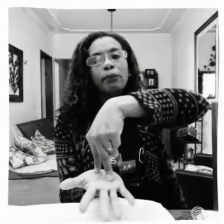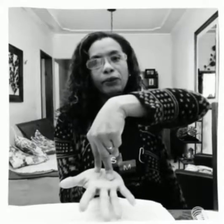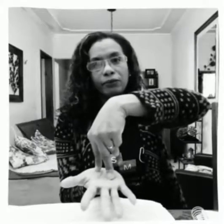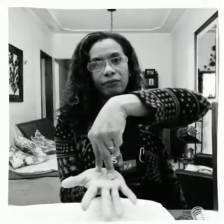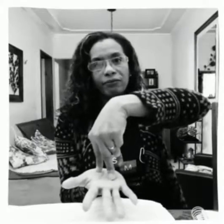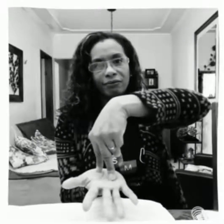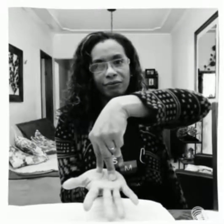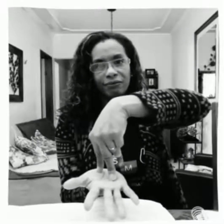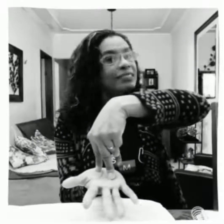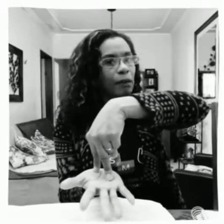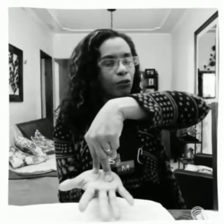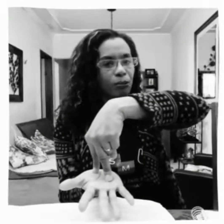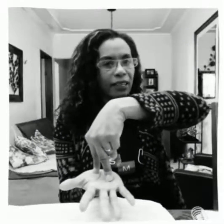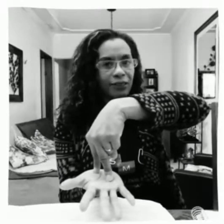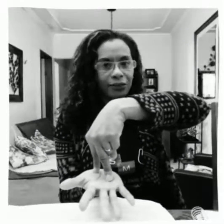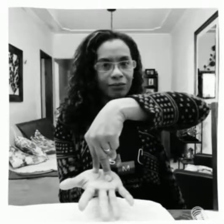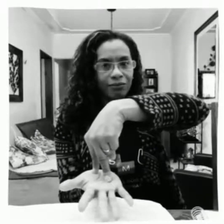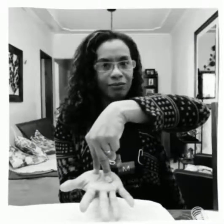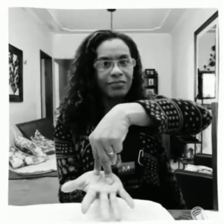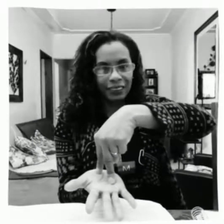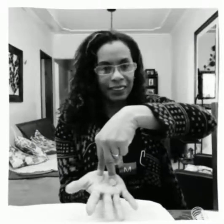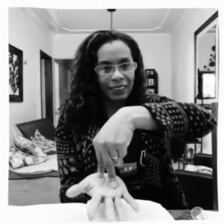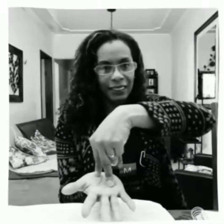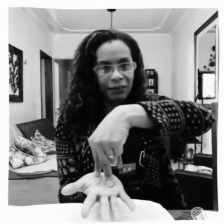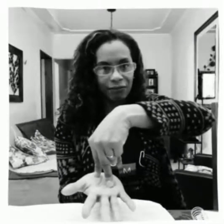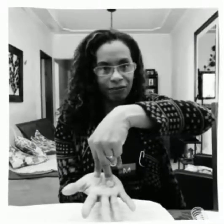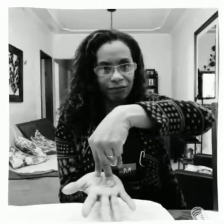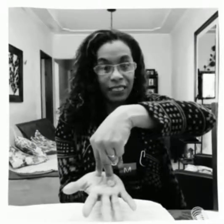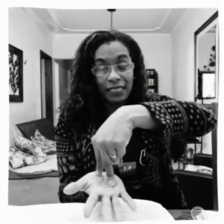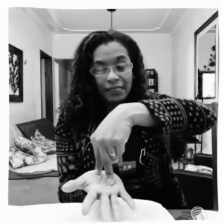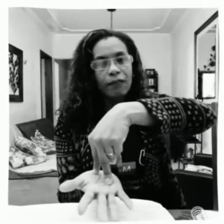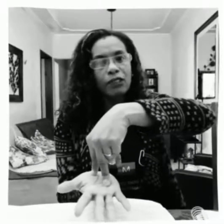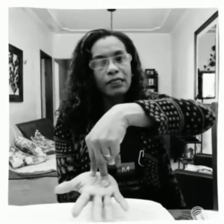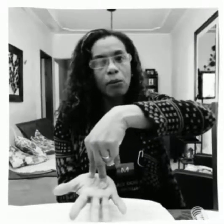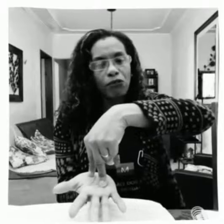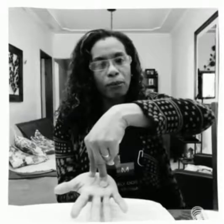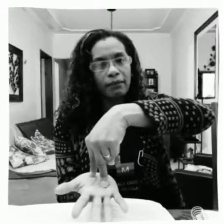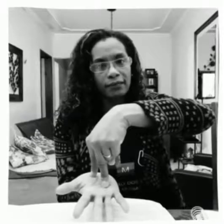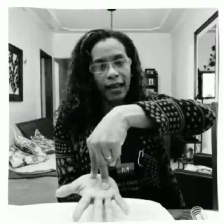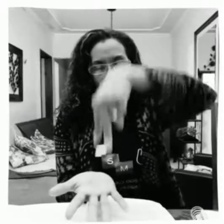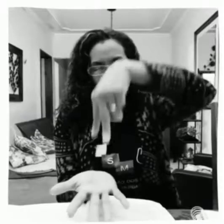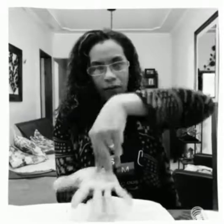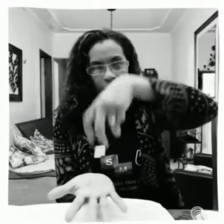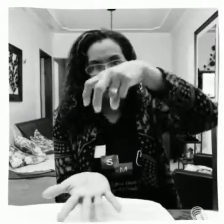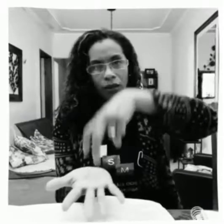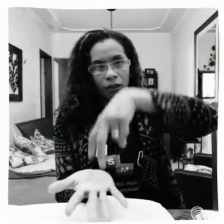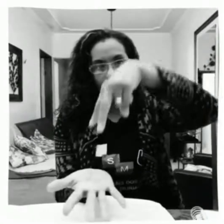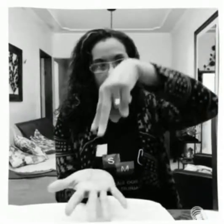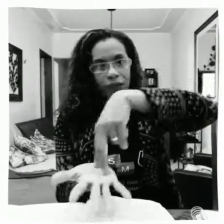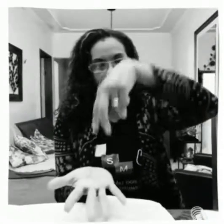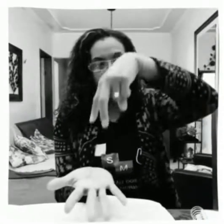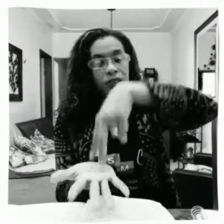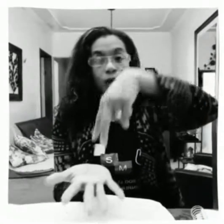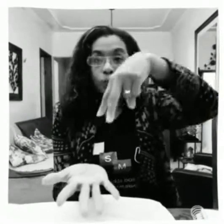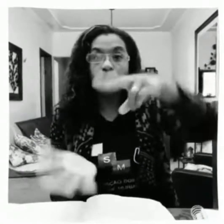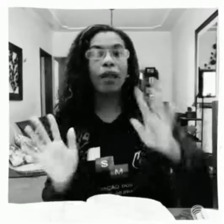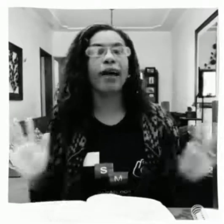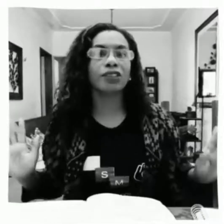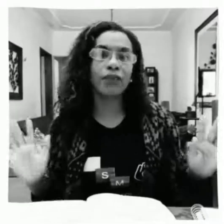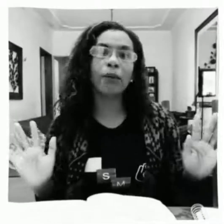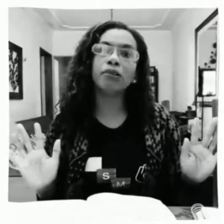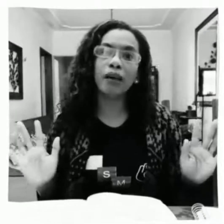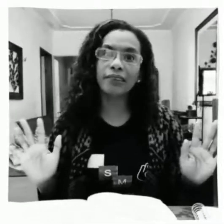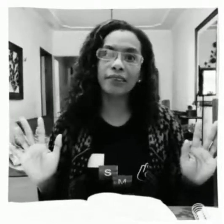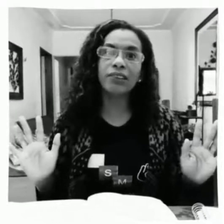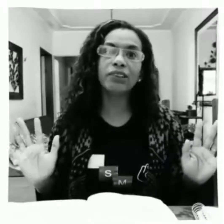mão de apoio. Sem movimento. Entenderam? Se você movimentar, você vai fazer o sinal de